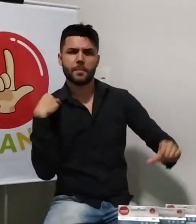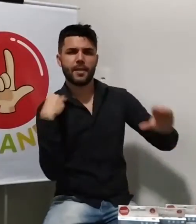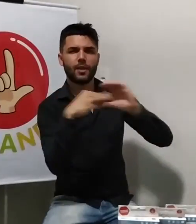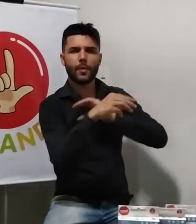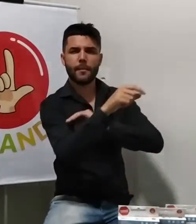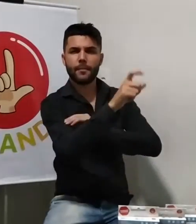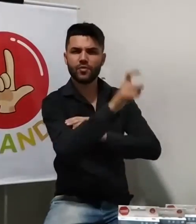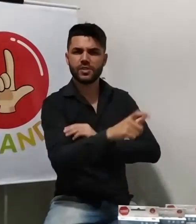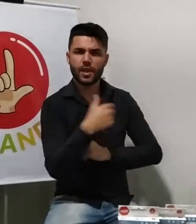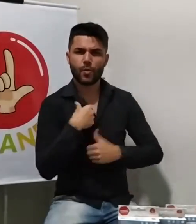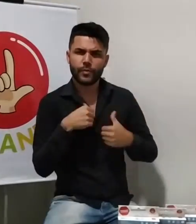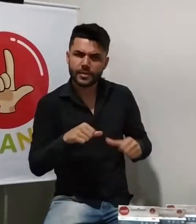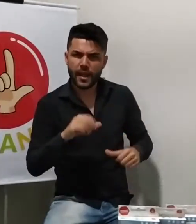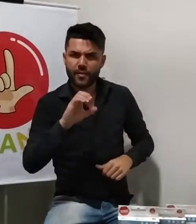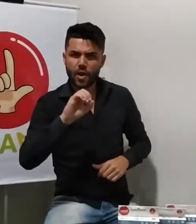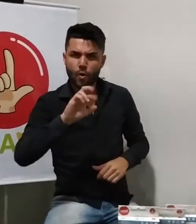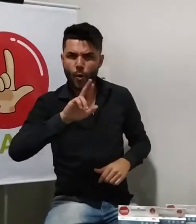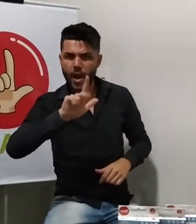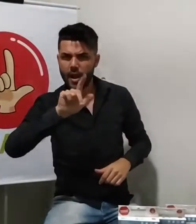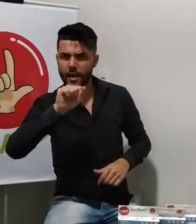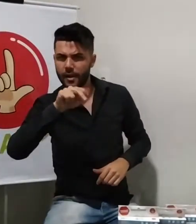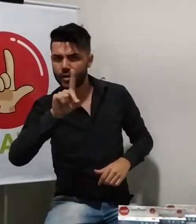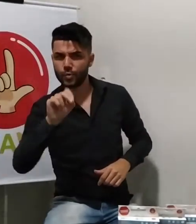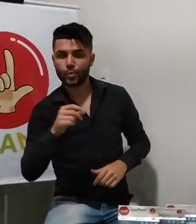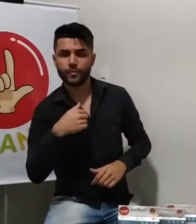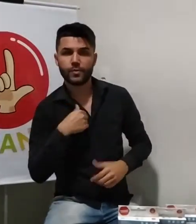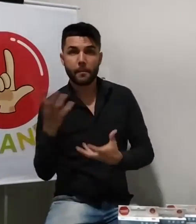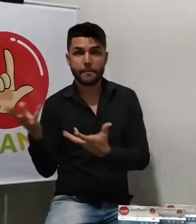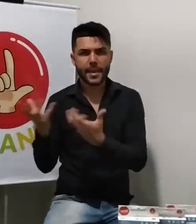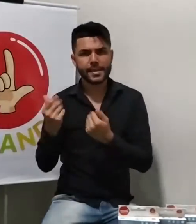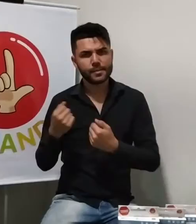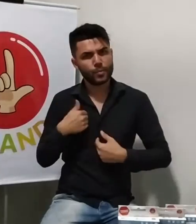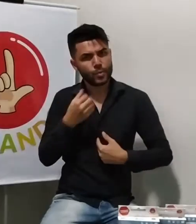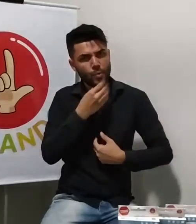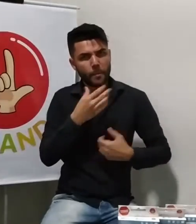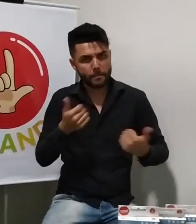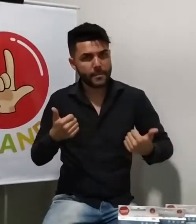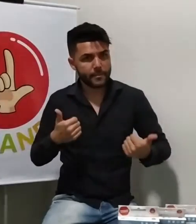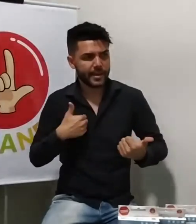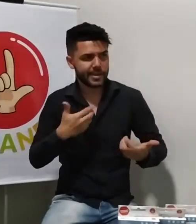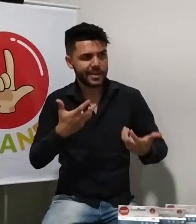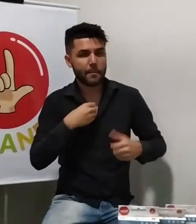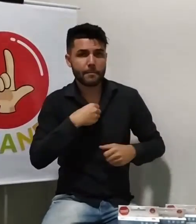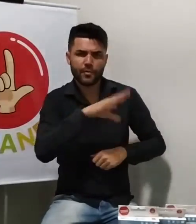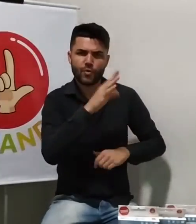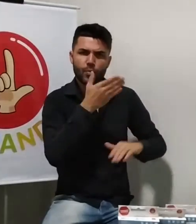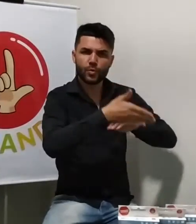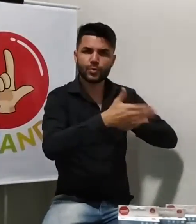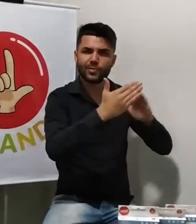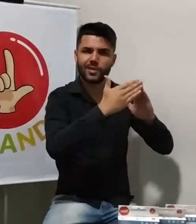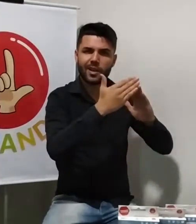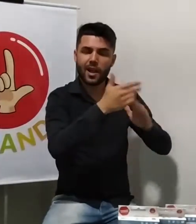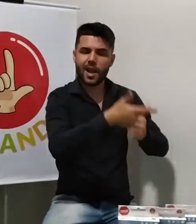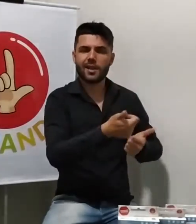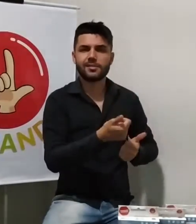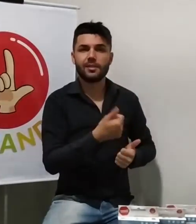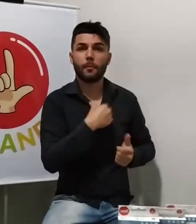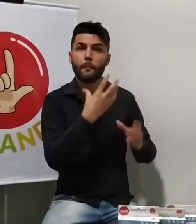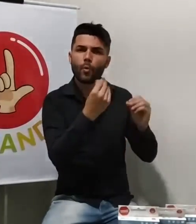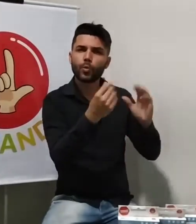Orlando. Pô, você me recebeu super bem lá, me levou no jogo, me levou na sua casa. Então você é um cara que realmente inspira jovens empreendedores e eu fico